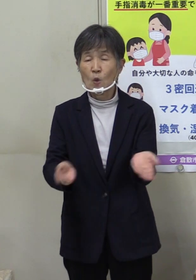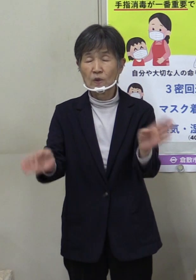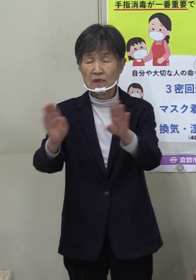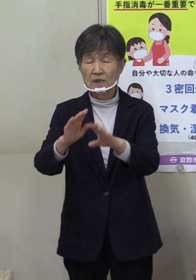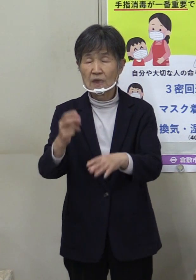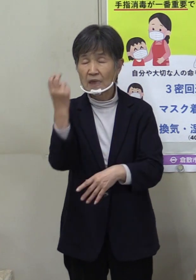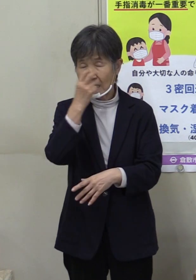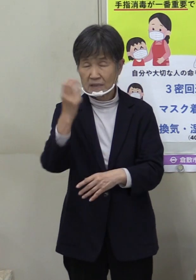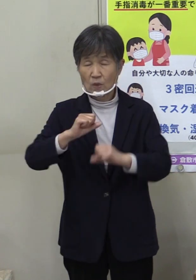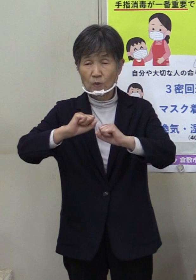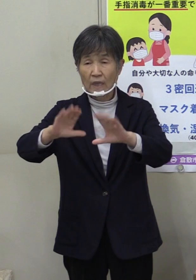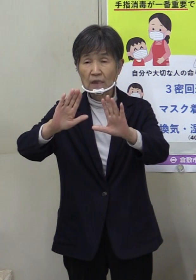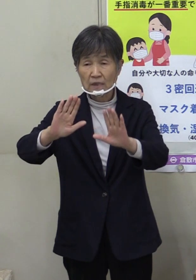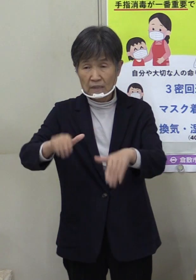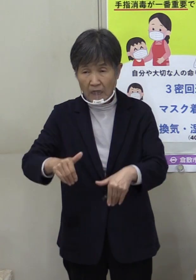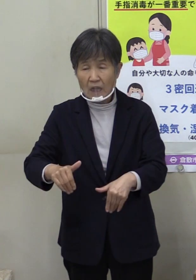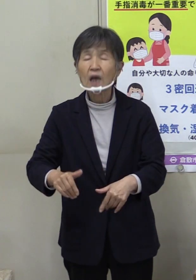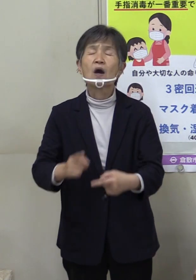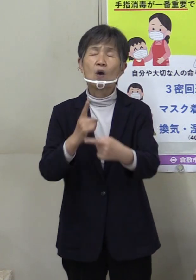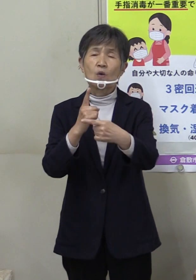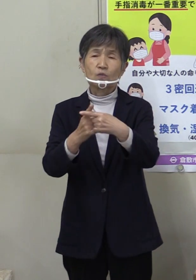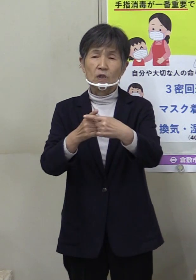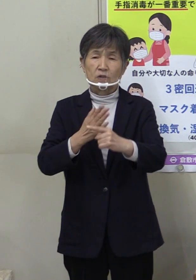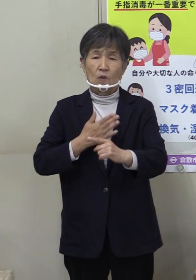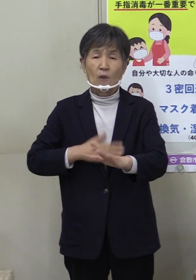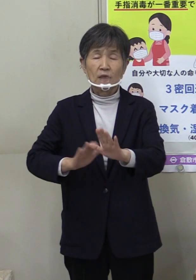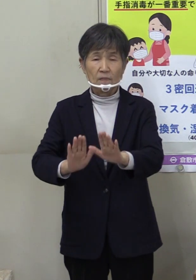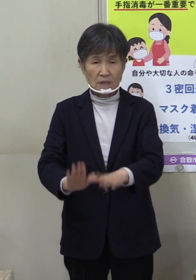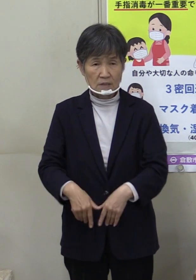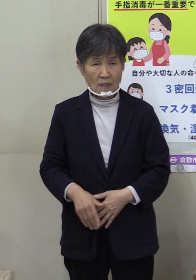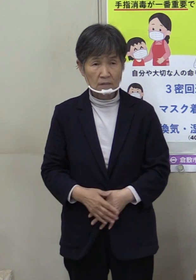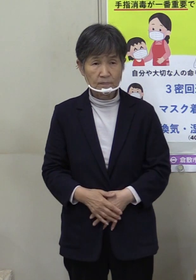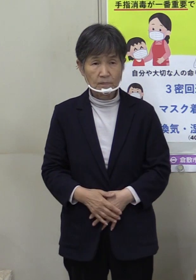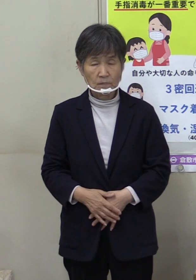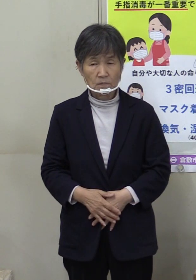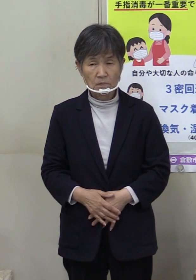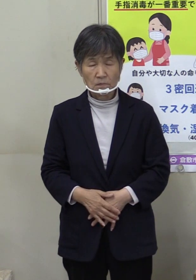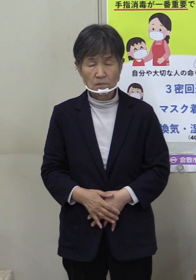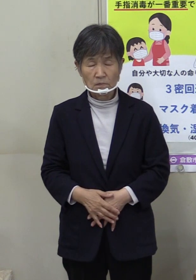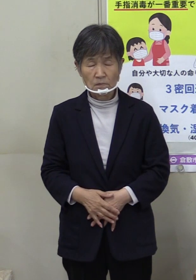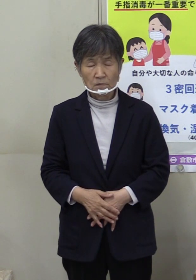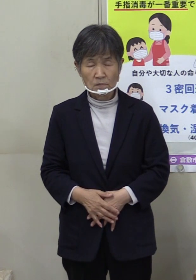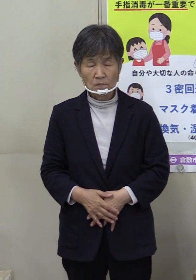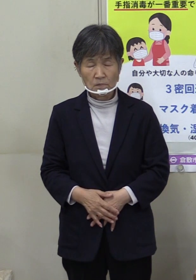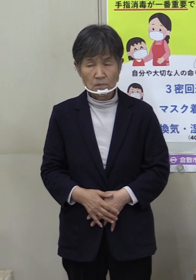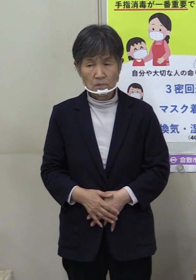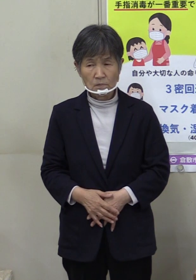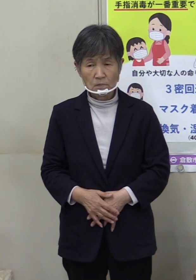実施したところ陽性が判明いたしました。